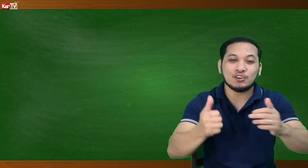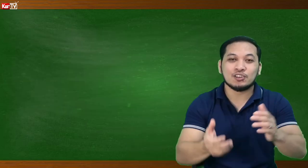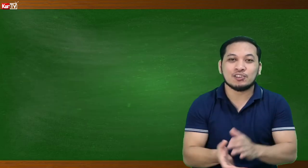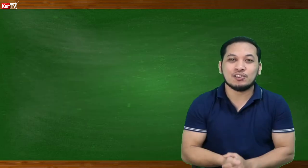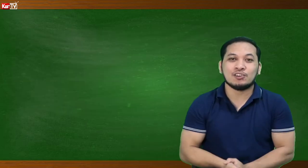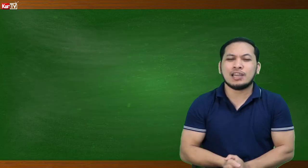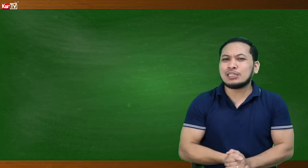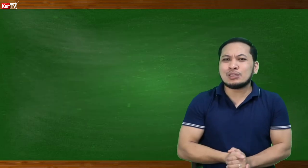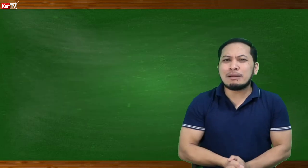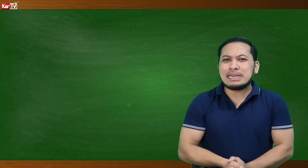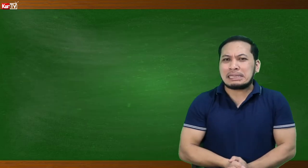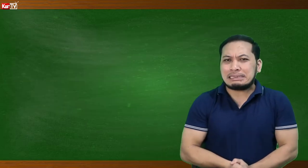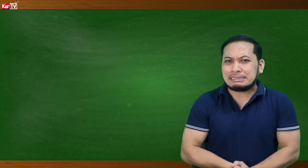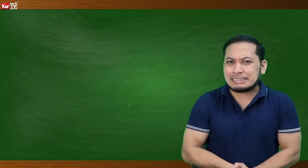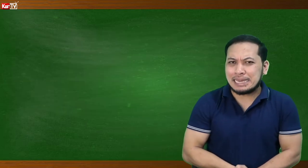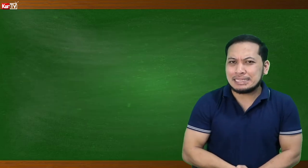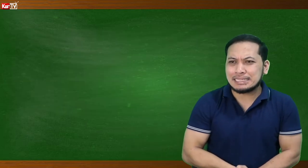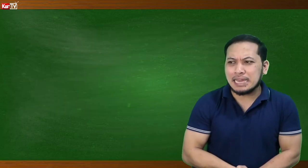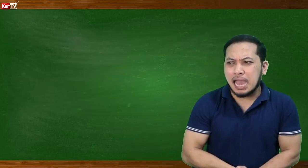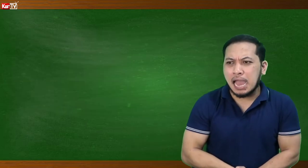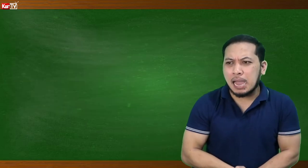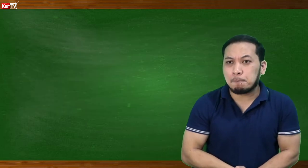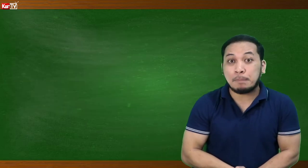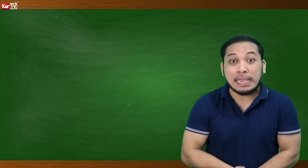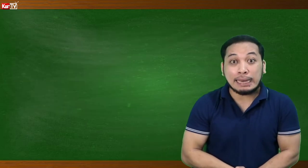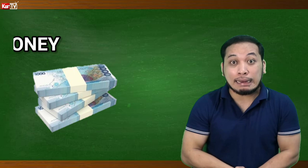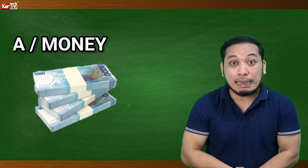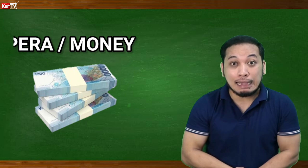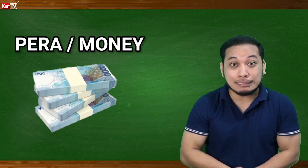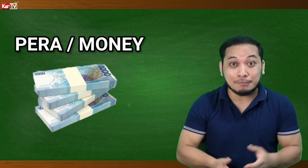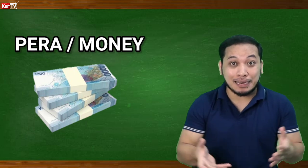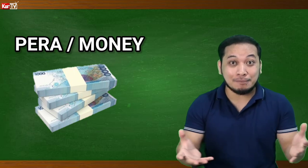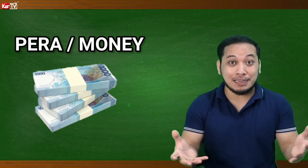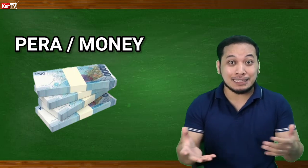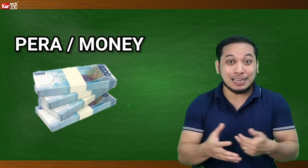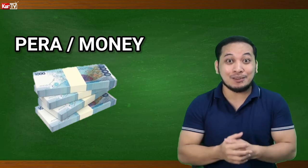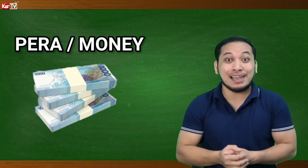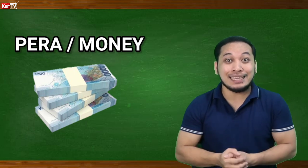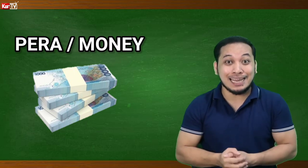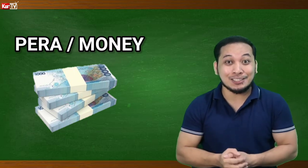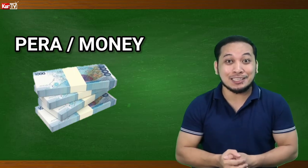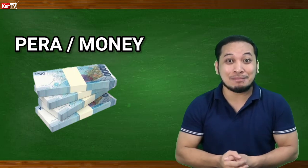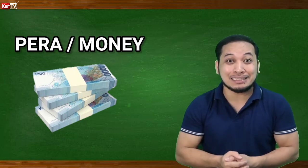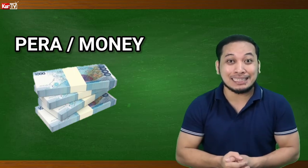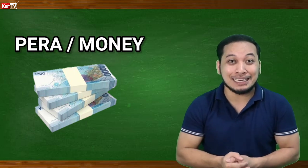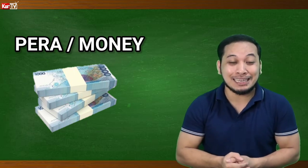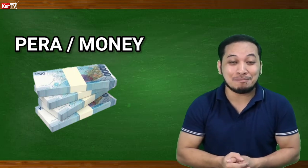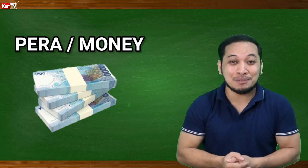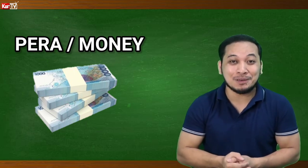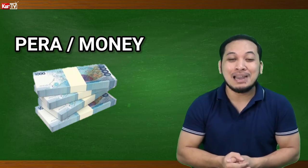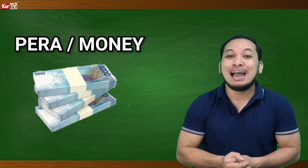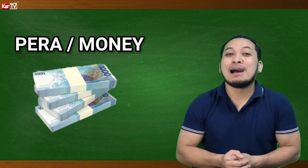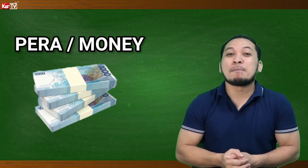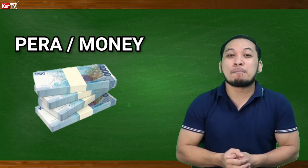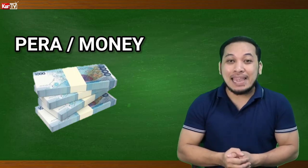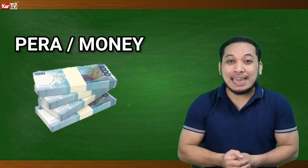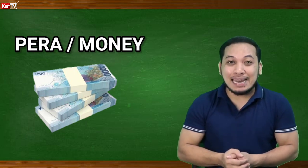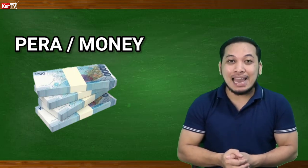competition. Oh, ganito naman natin isisenyas ang pera kasi marami nga tayong aginaldo na matatanggap, no? Pera